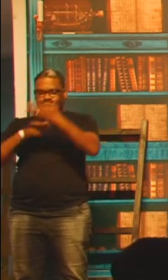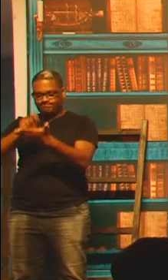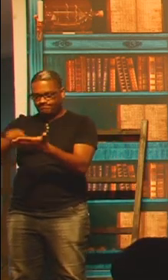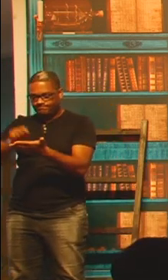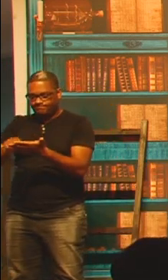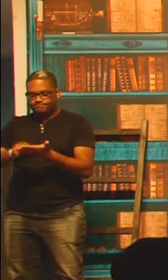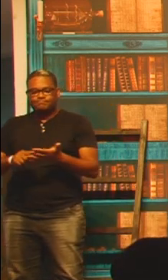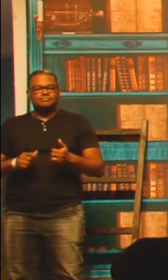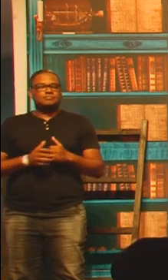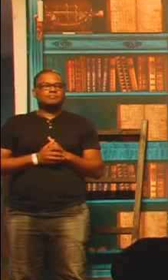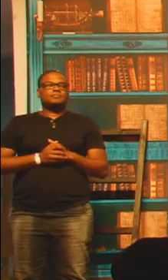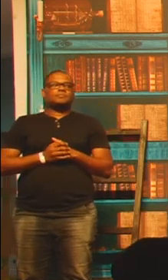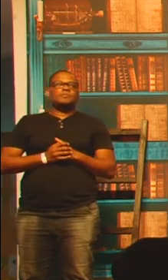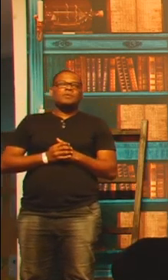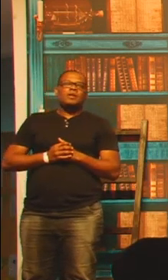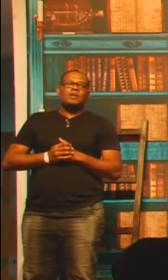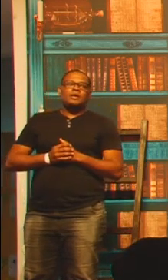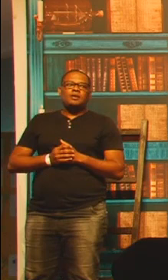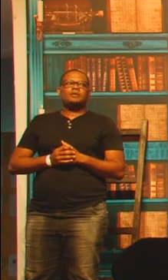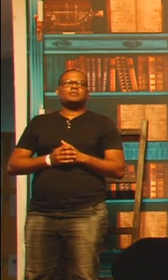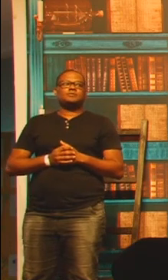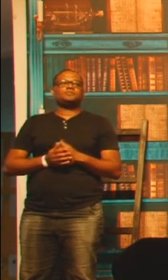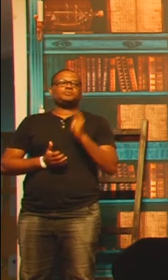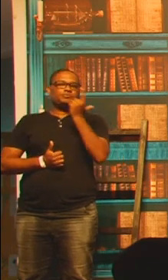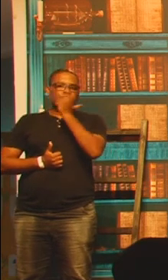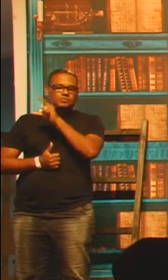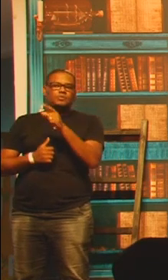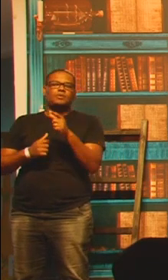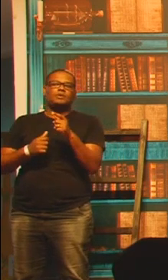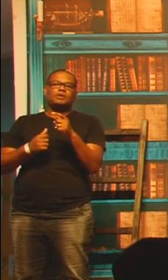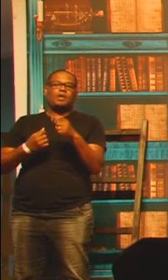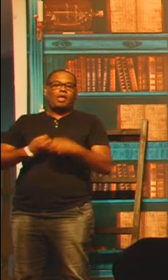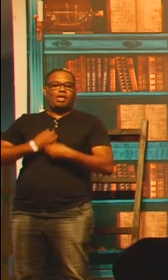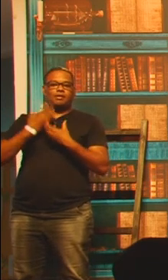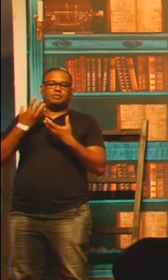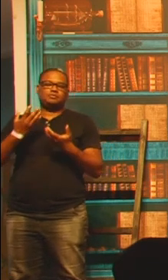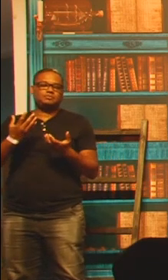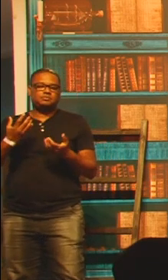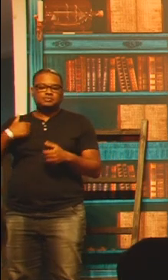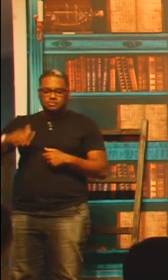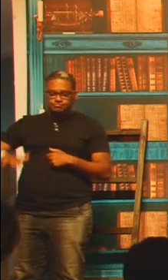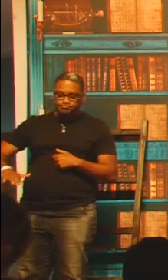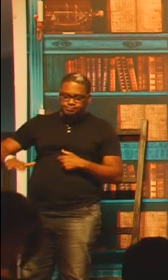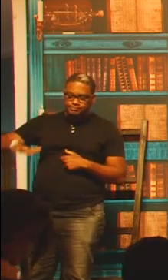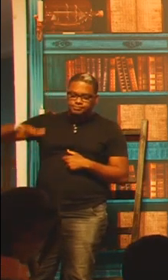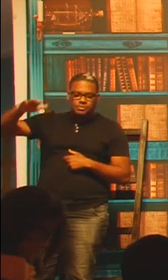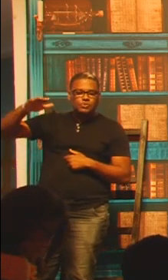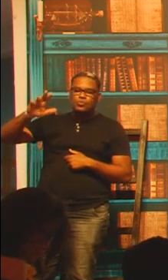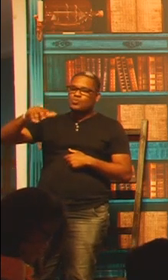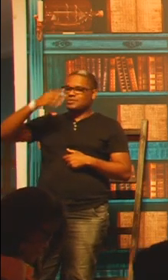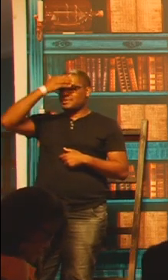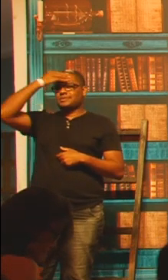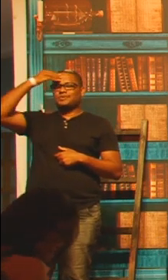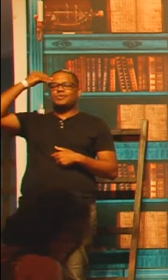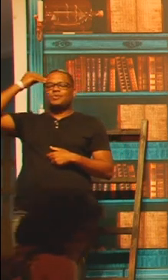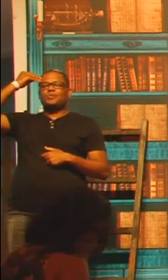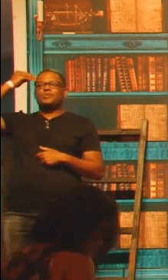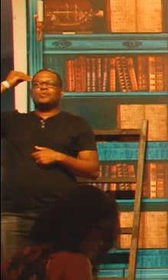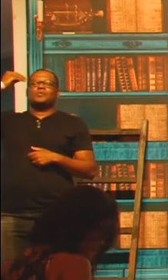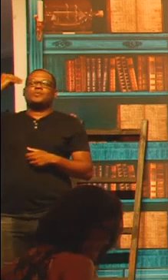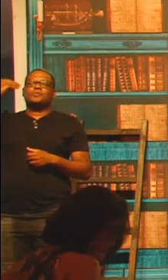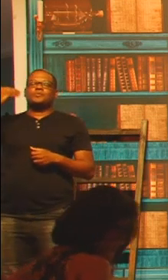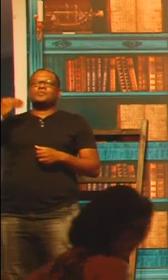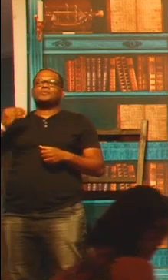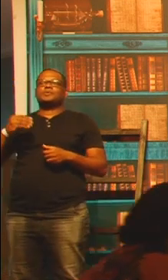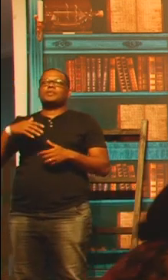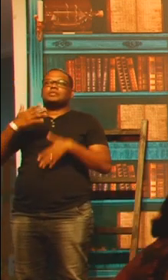hoje. E foi assim que a escrita surgiu, nunca me deixou, né? E aí, quando eu tinha